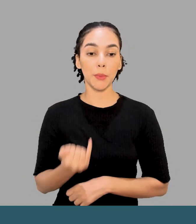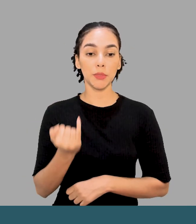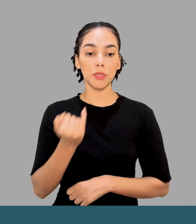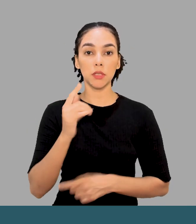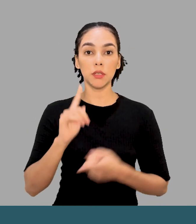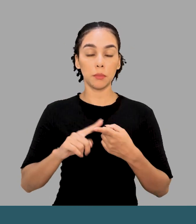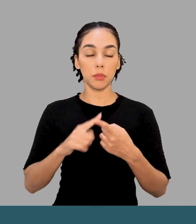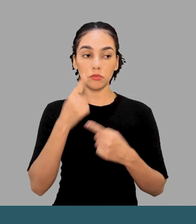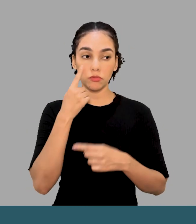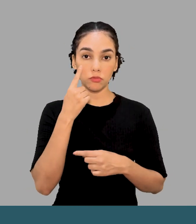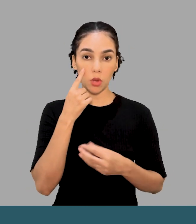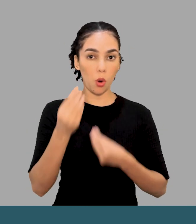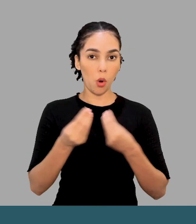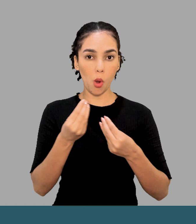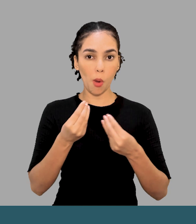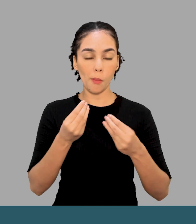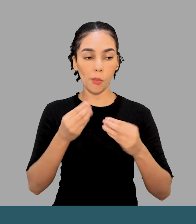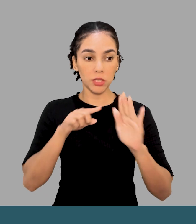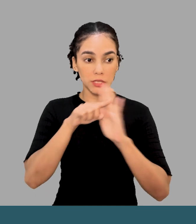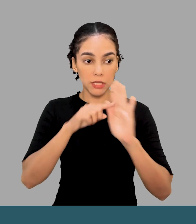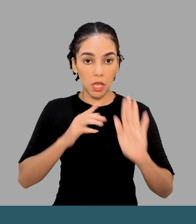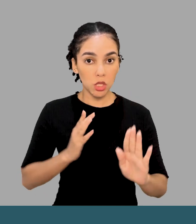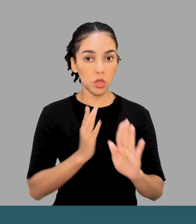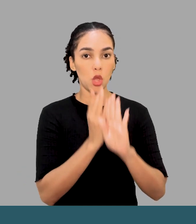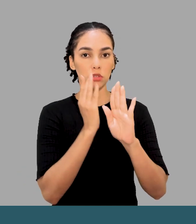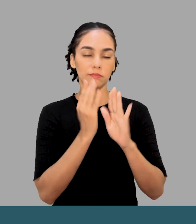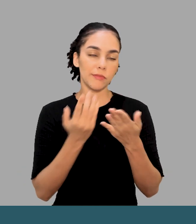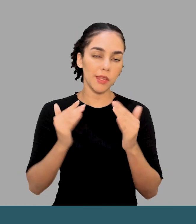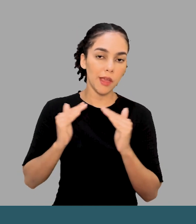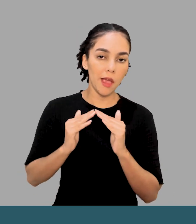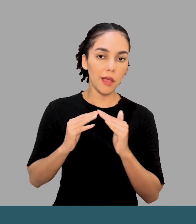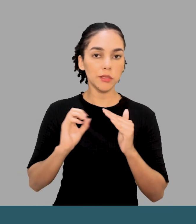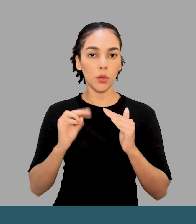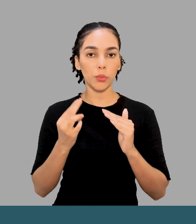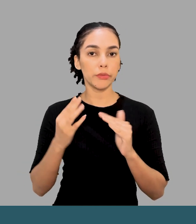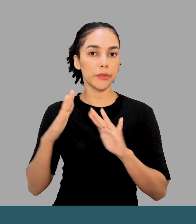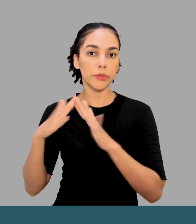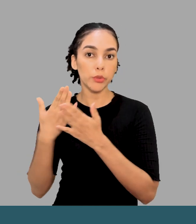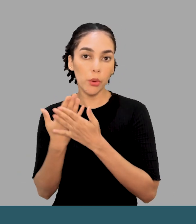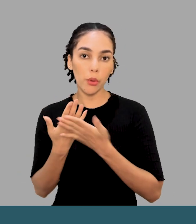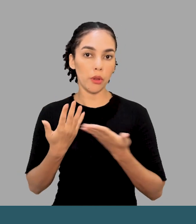da observação para se chegar ao diagnóstico, seja em casa, na escola